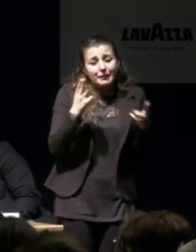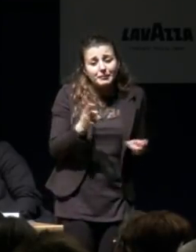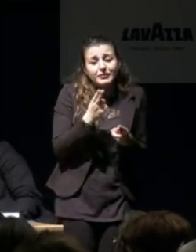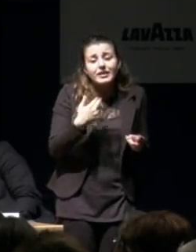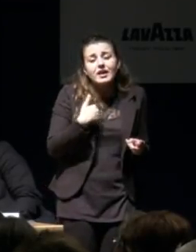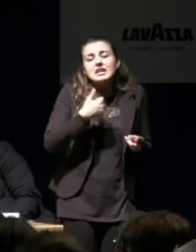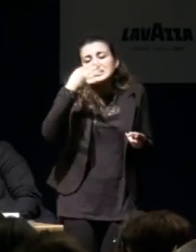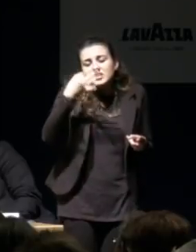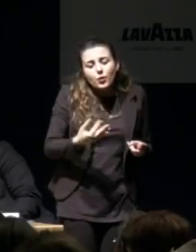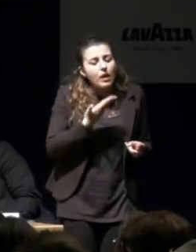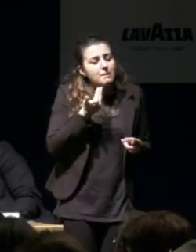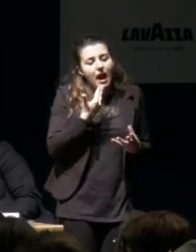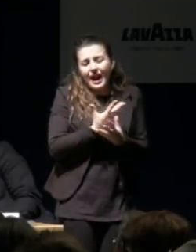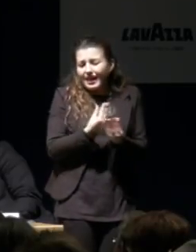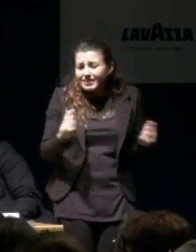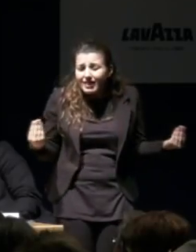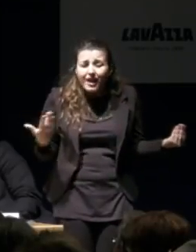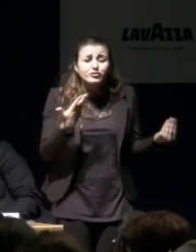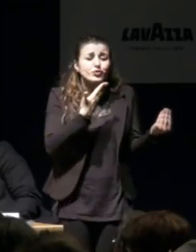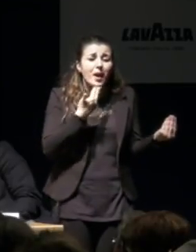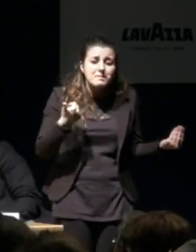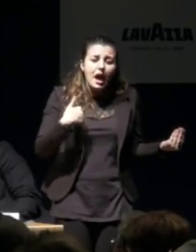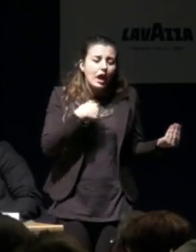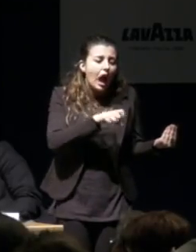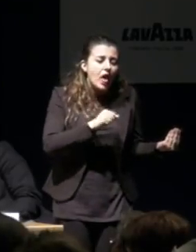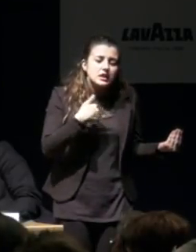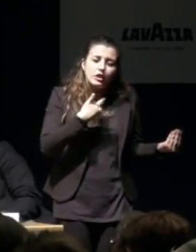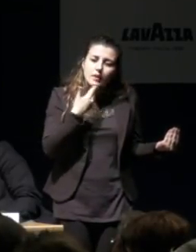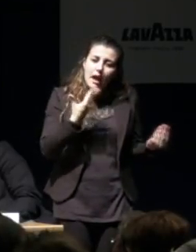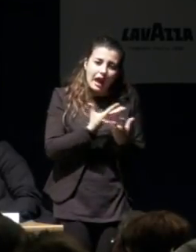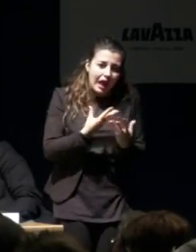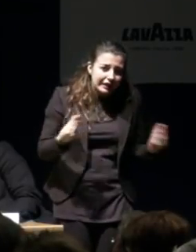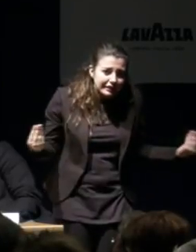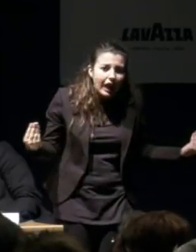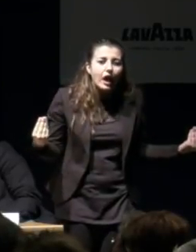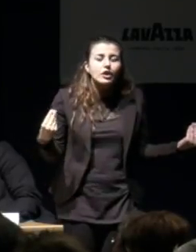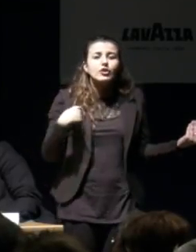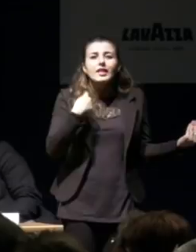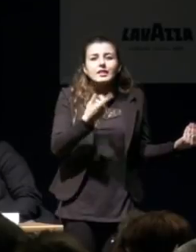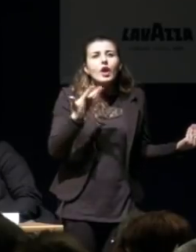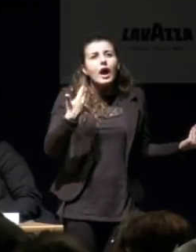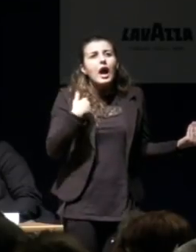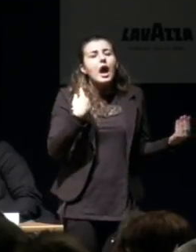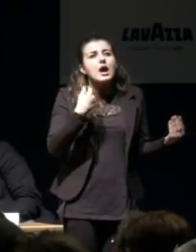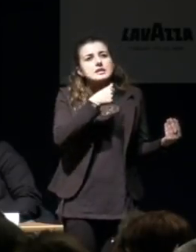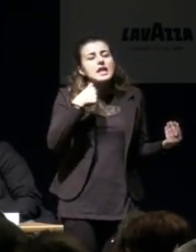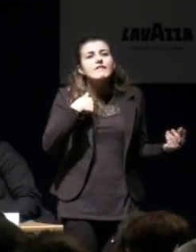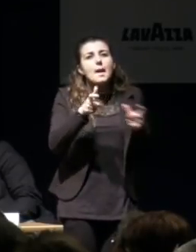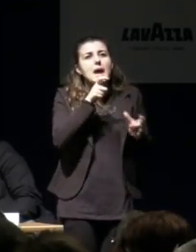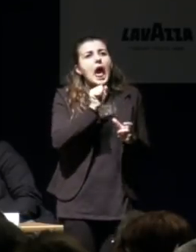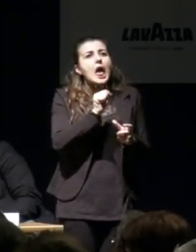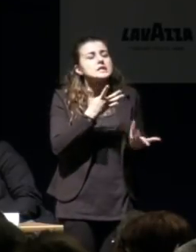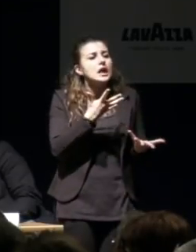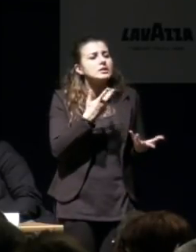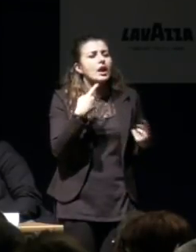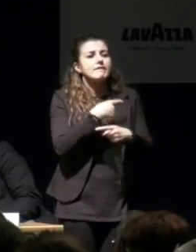ci manca enormemente a me manca enormemente mi sveglio la mattina certe volte dicendo a di questa cosa bisogna che parlo con alessandra